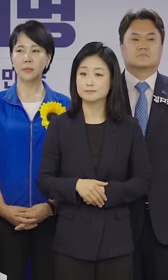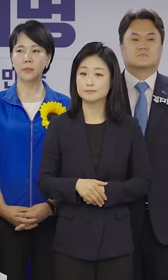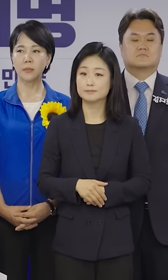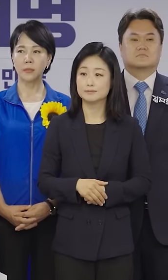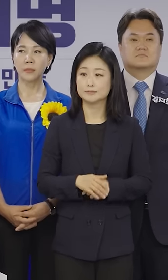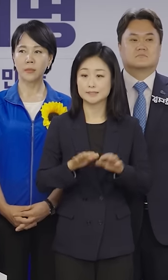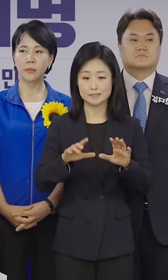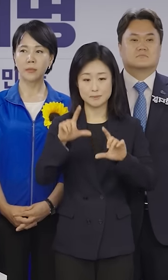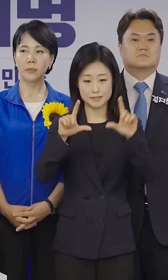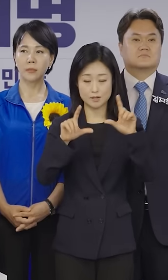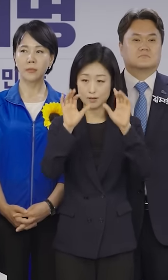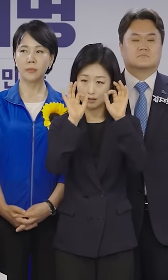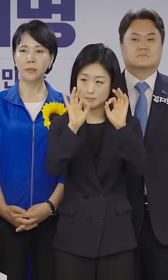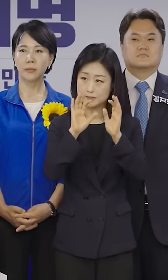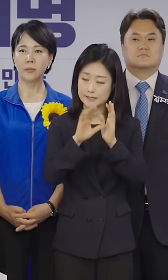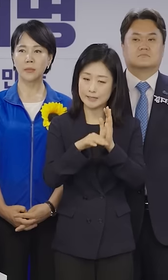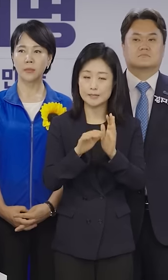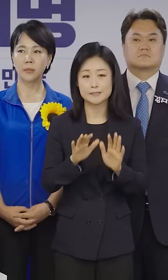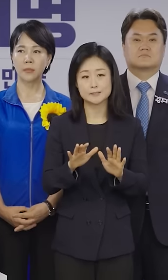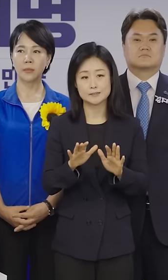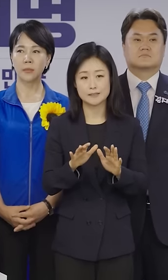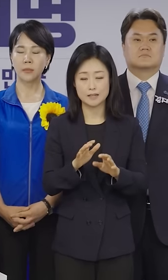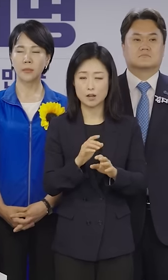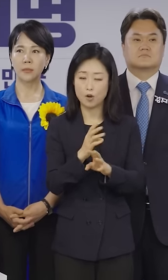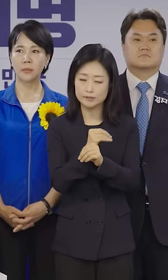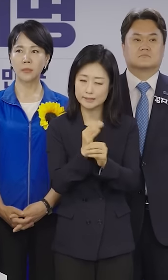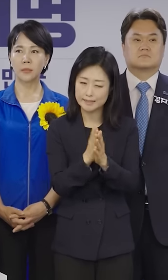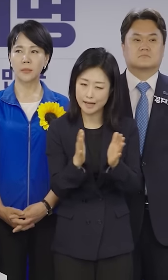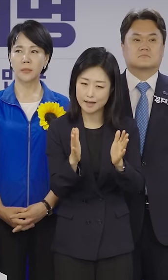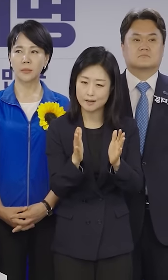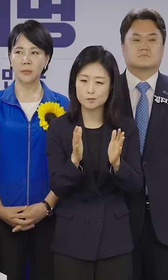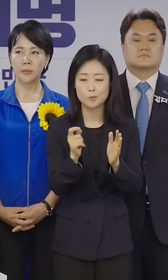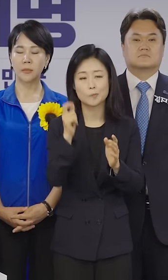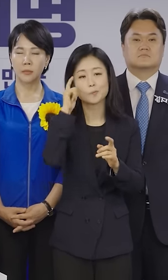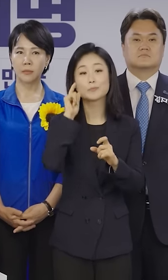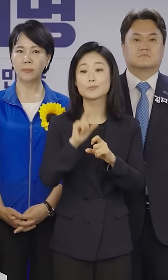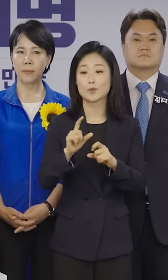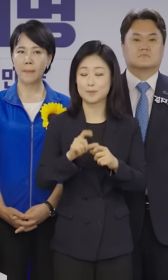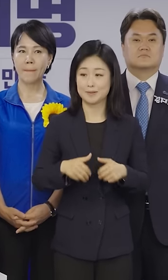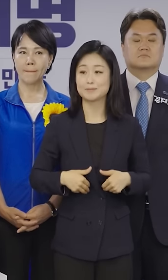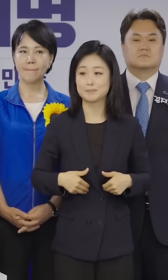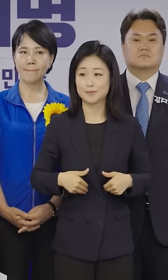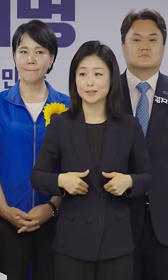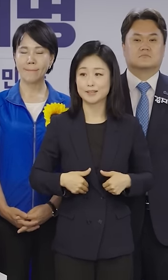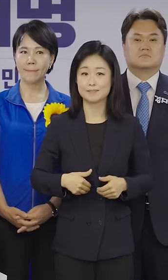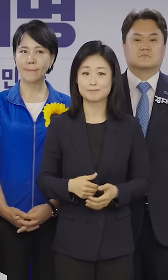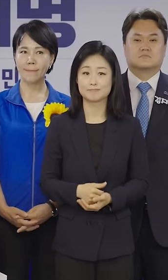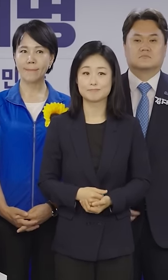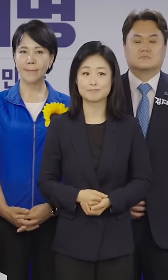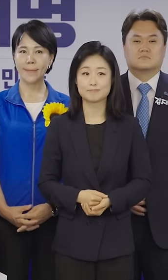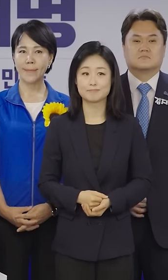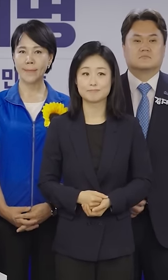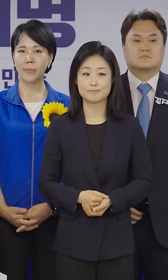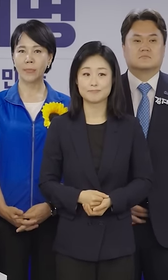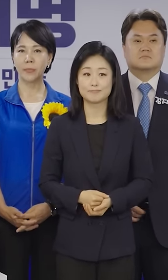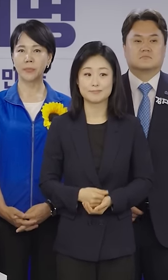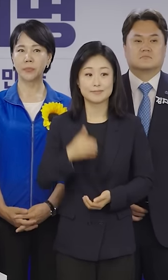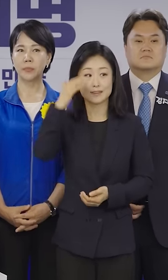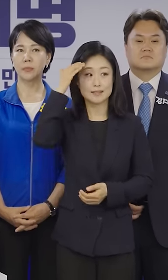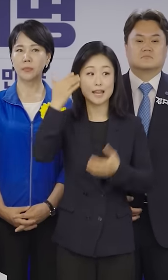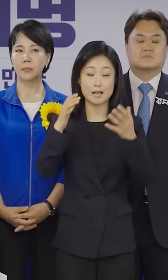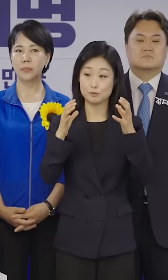시기 문제에 있어서는 좀 고민을 해야 되겠다 그 생각은 하고 있습니다.